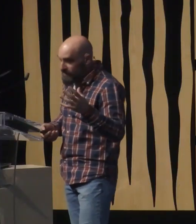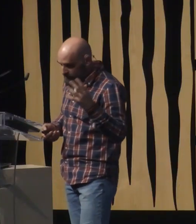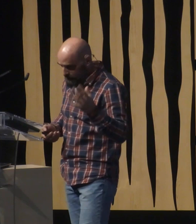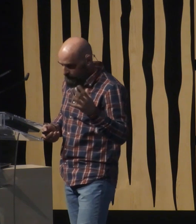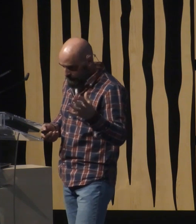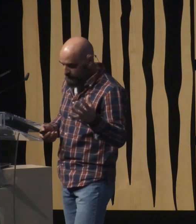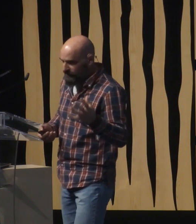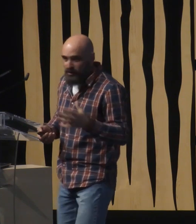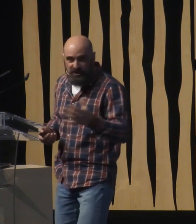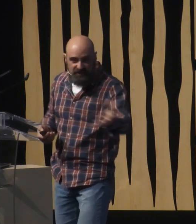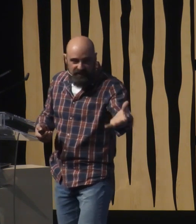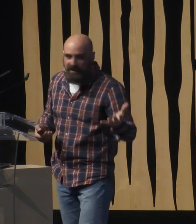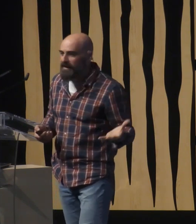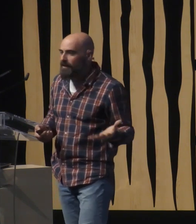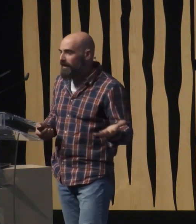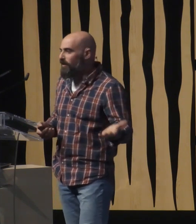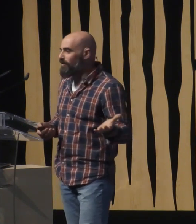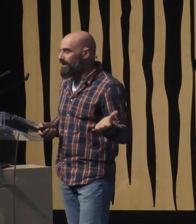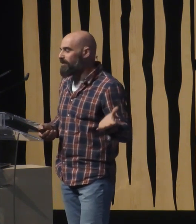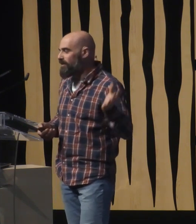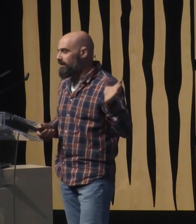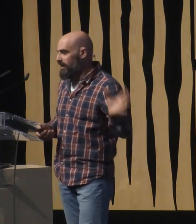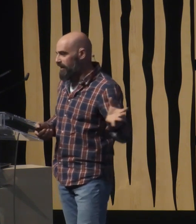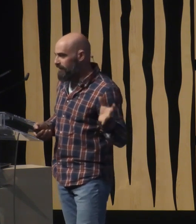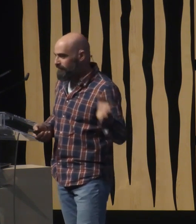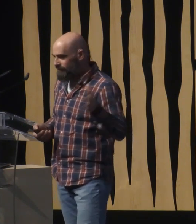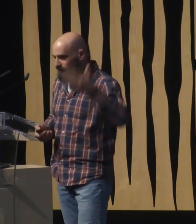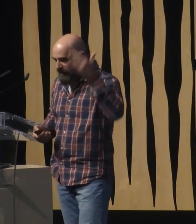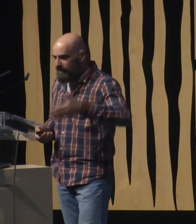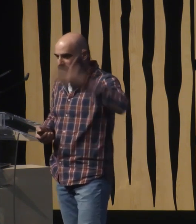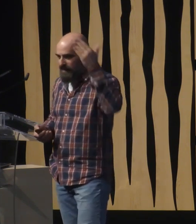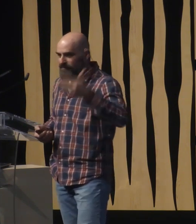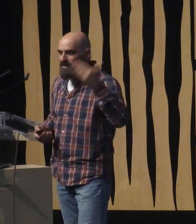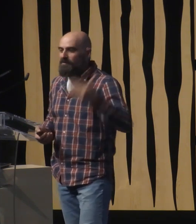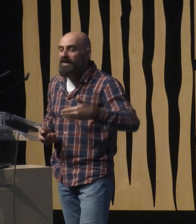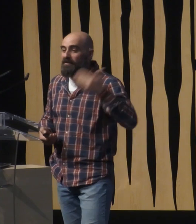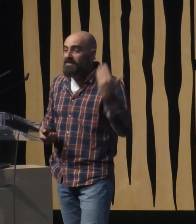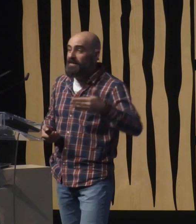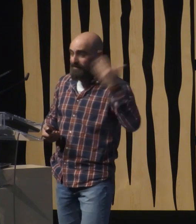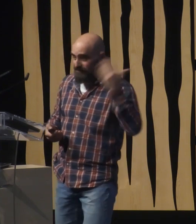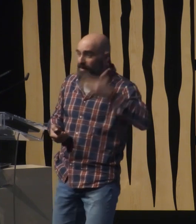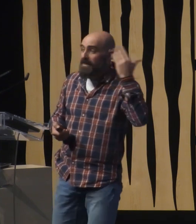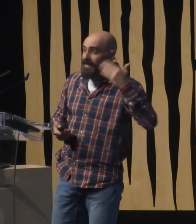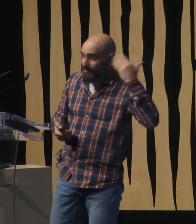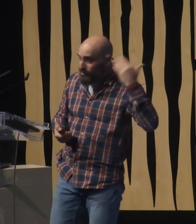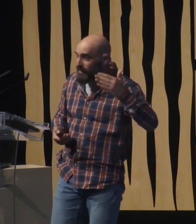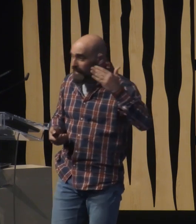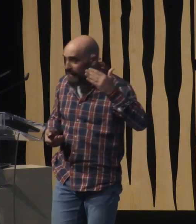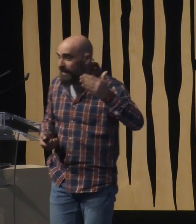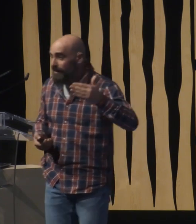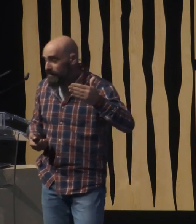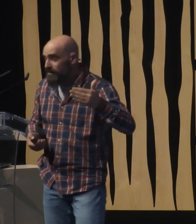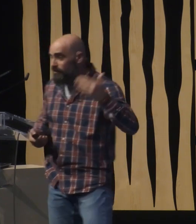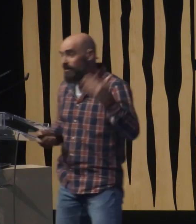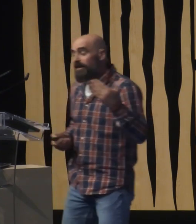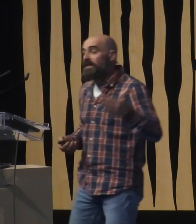más. ¡Hostia, tío, qué tal matado a tu hijo! Él mide, ¿no? Menos mal que a veces hay, todavía, aunque nos joda el